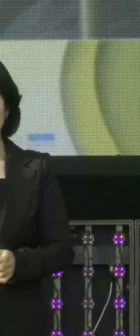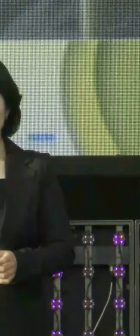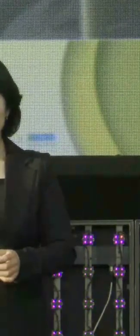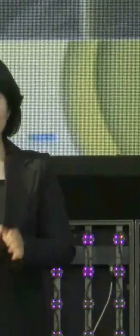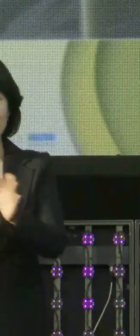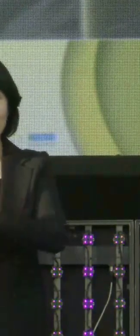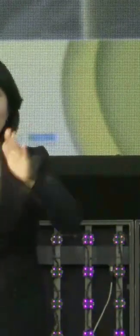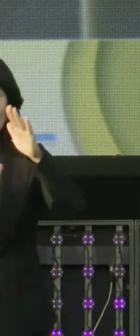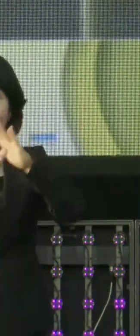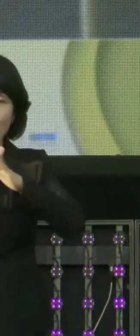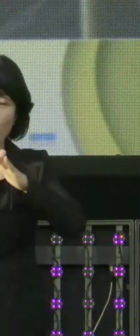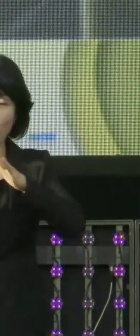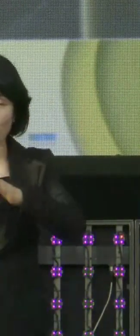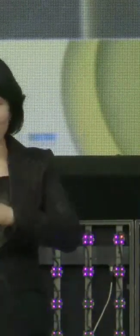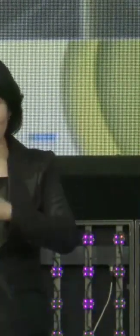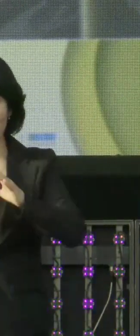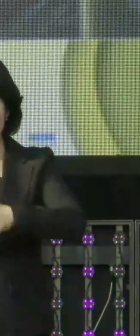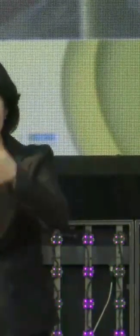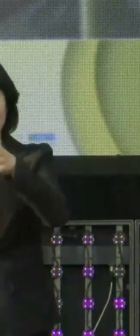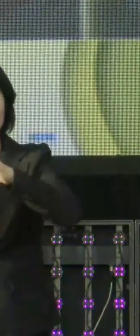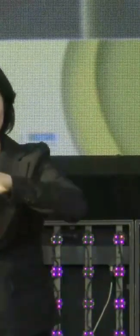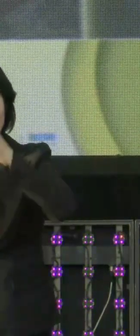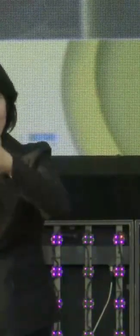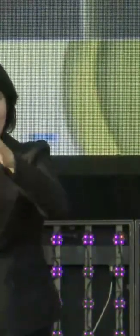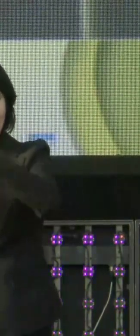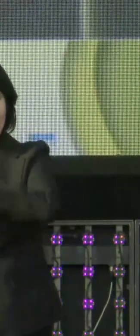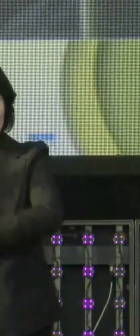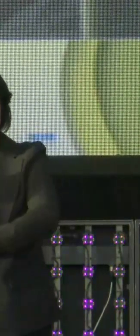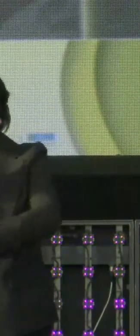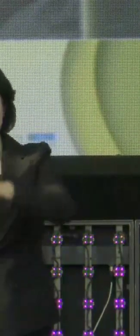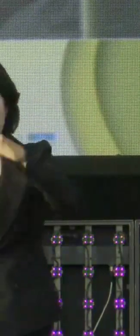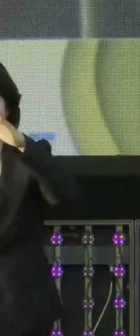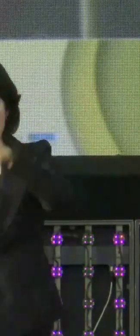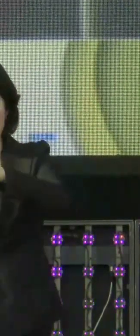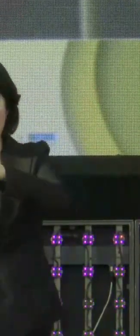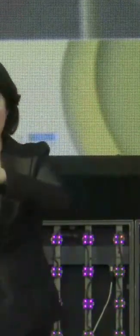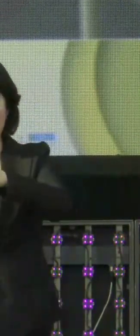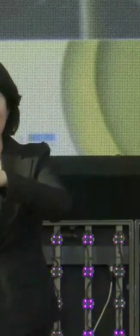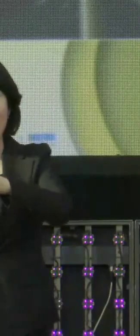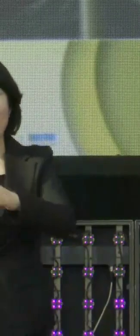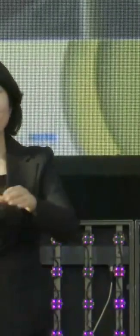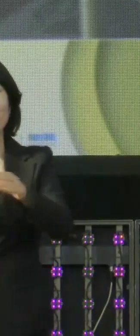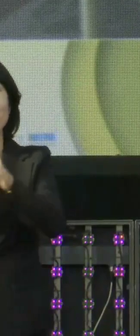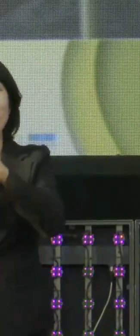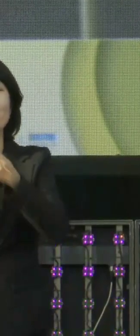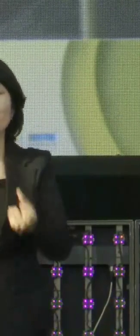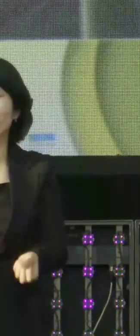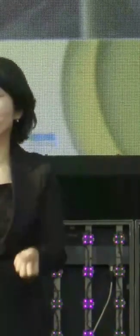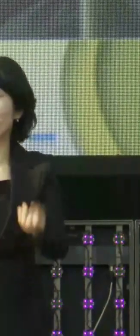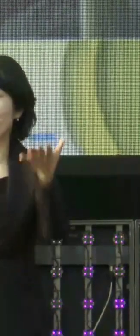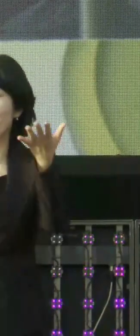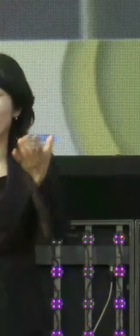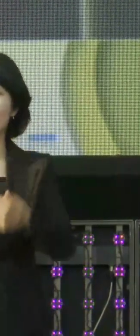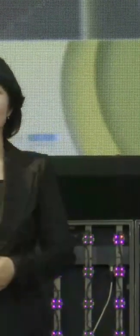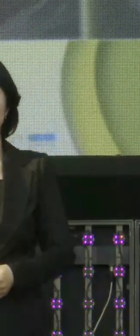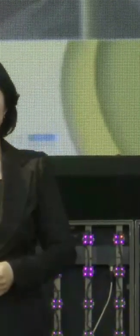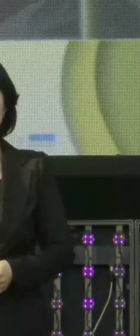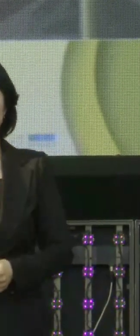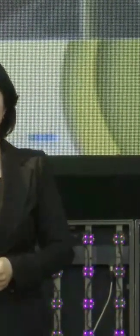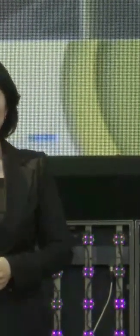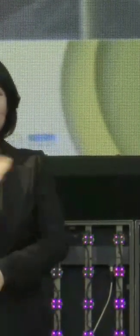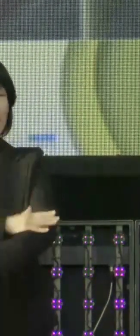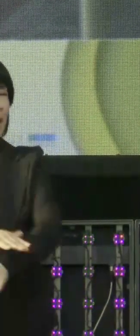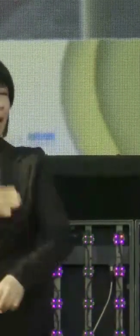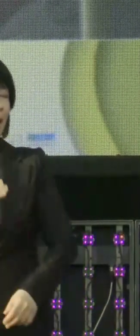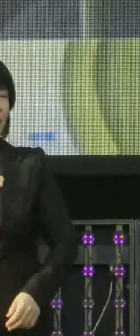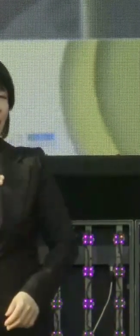대표할 뿐만 아니라 대한민국을 대표하는 최고의 문화 축제입니다. 여러분들 잘 아시는 대로